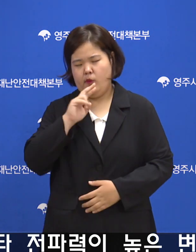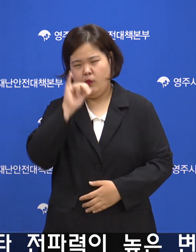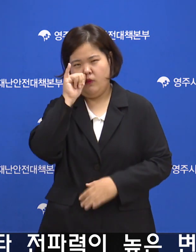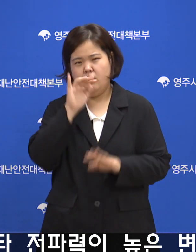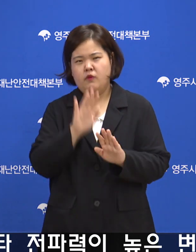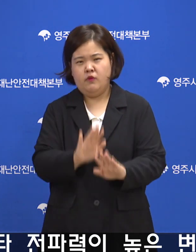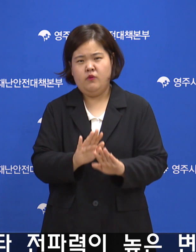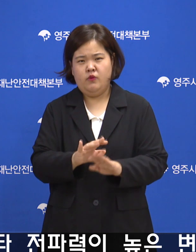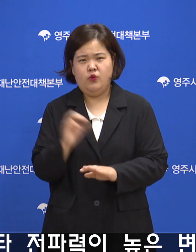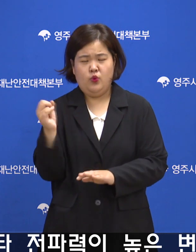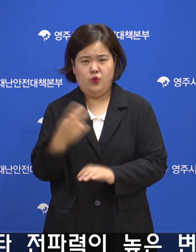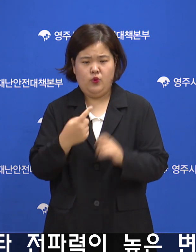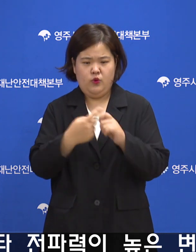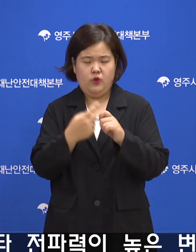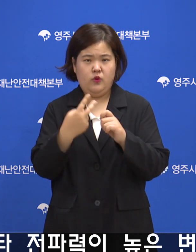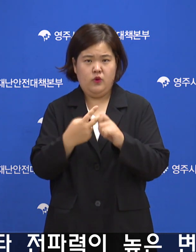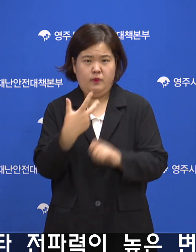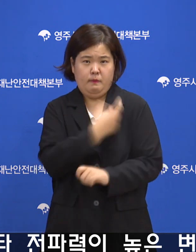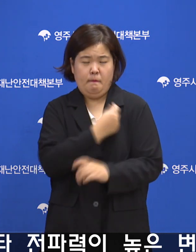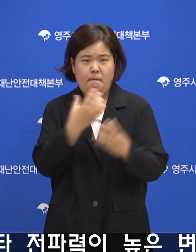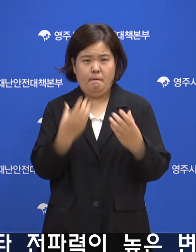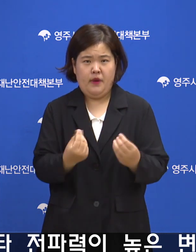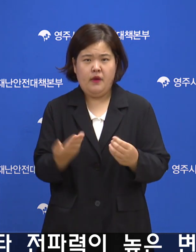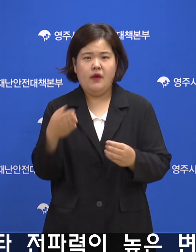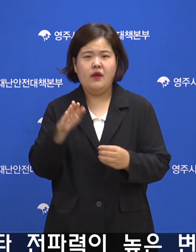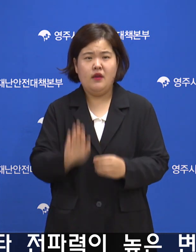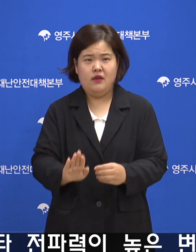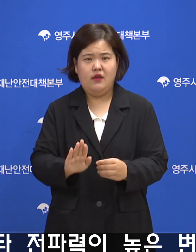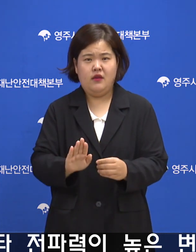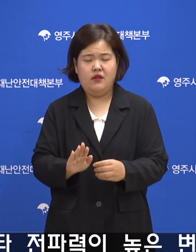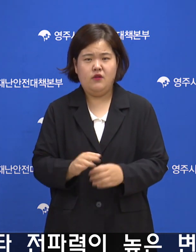전파력이 높은 변이 바이러스가 확산되고 있기 때문입니다.